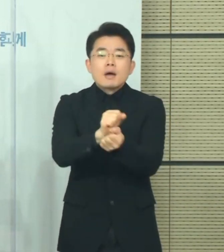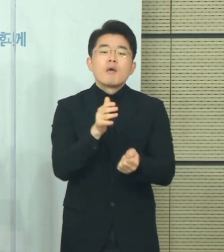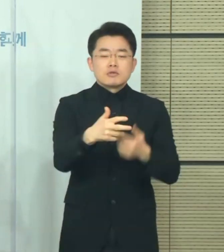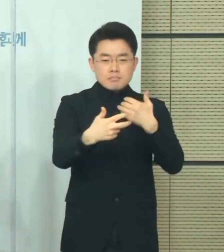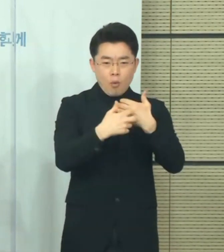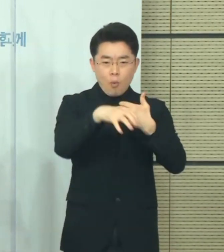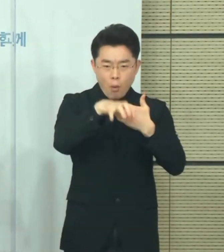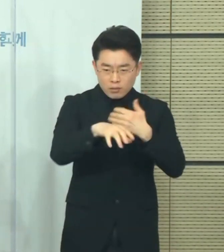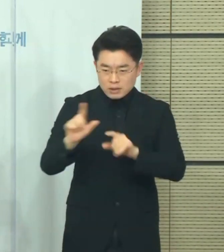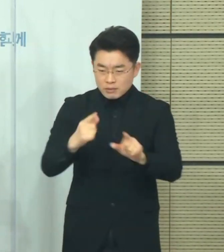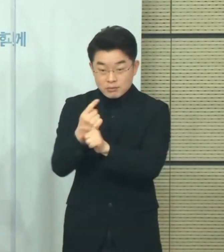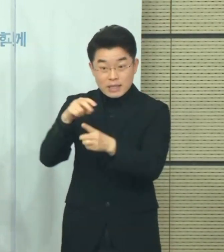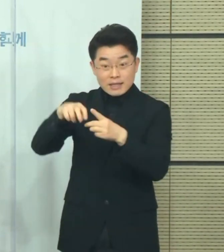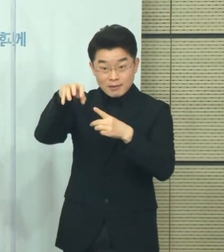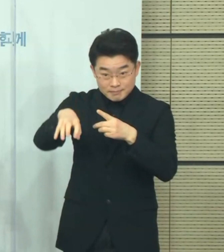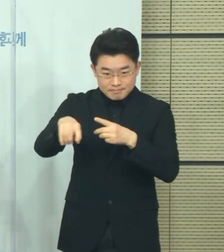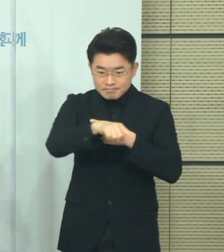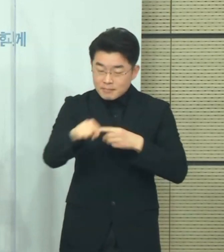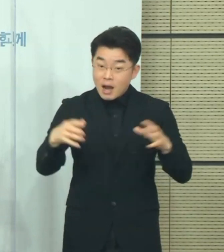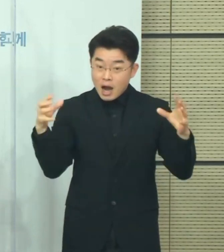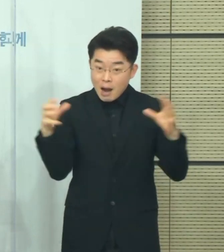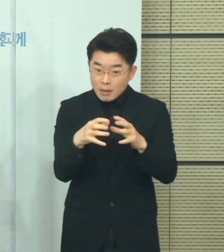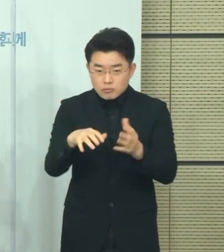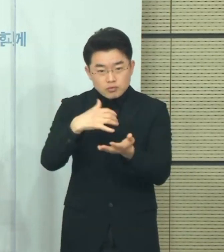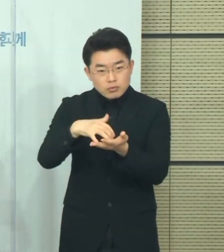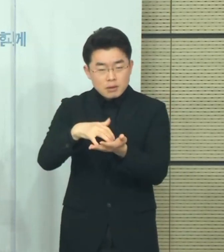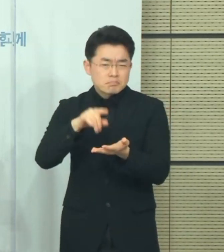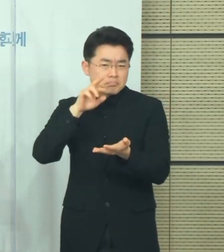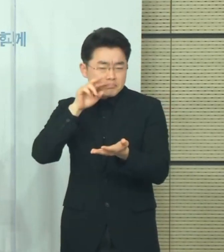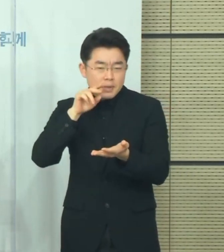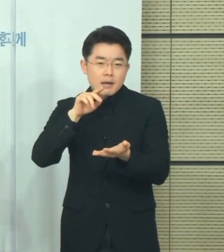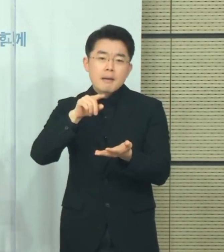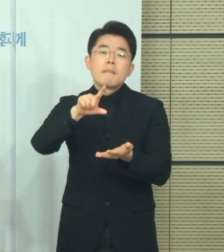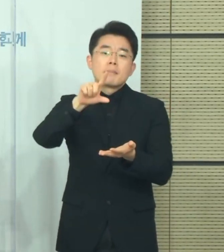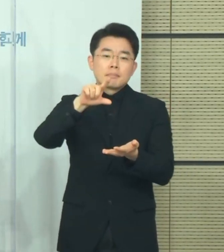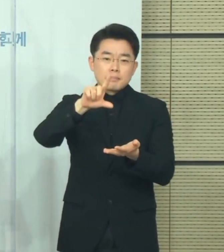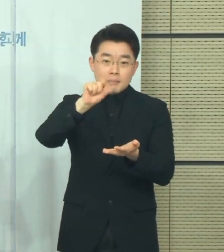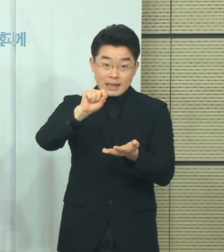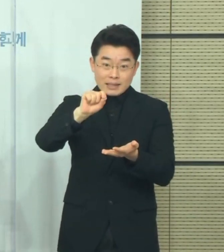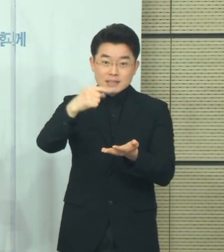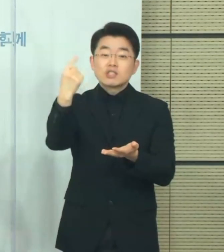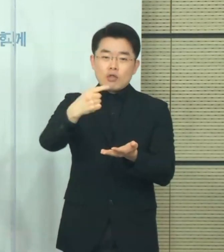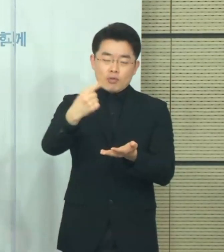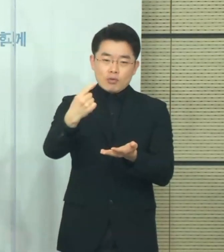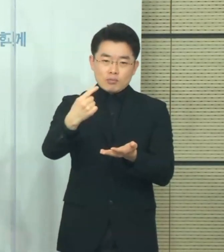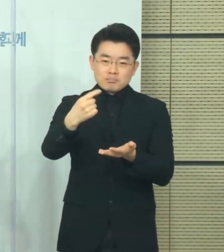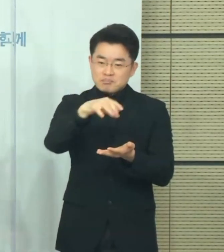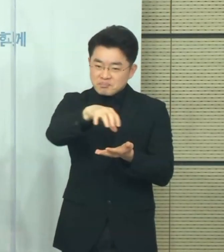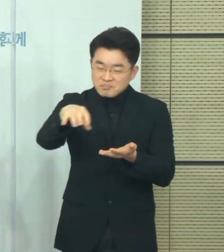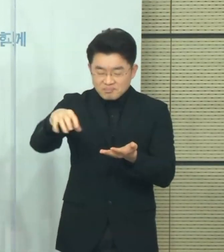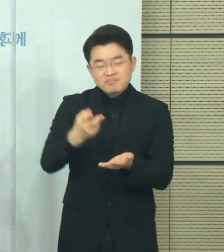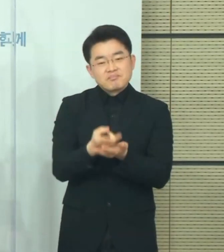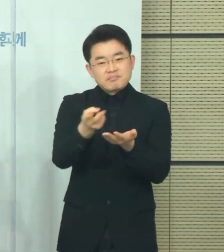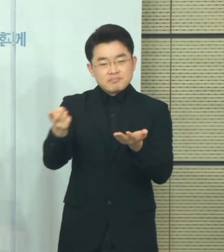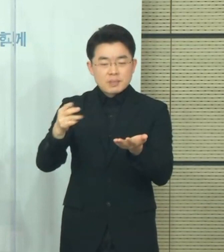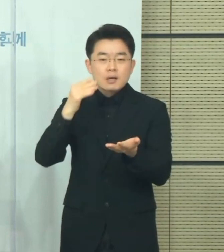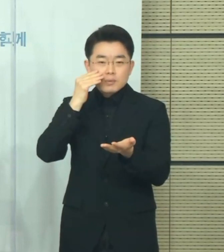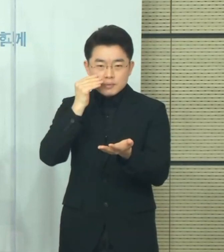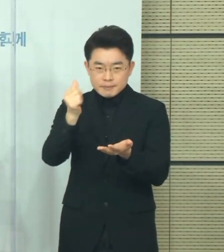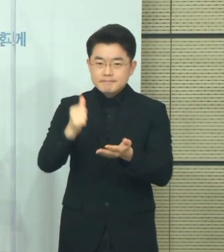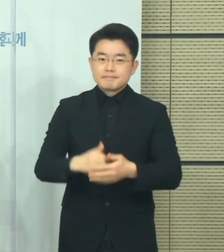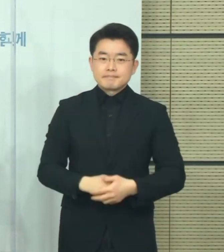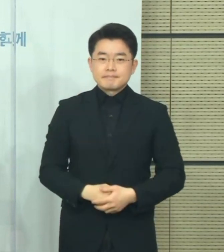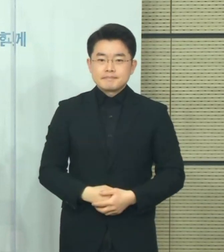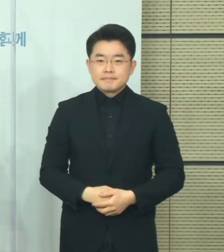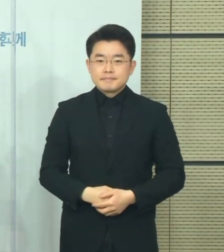병원과 생활 치료 센터 를 합하여 현재 천 만 천 병상 이상의 여유가